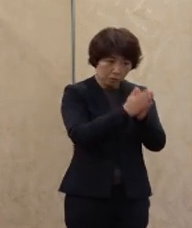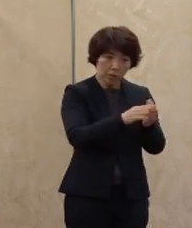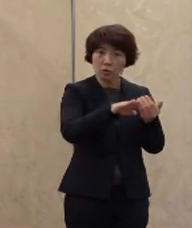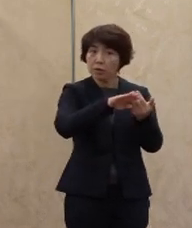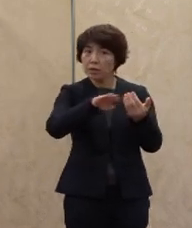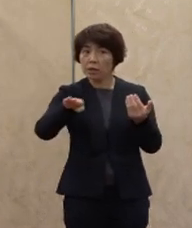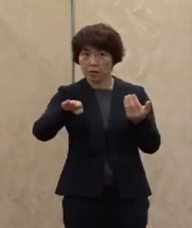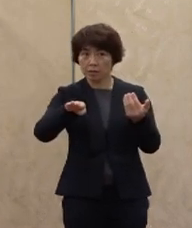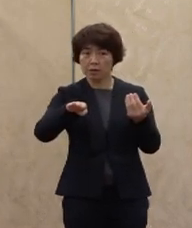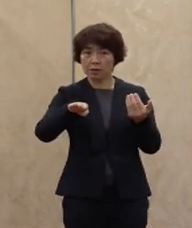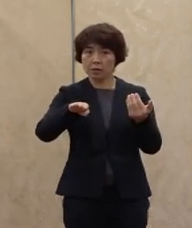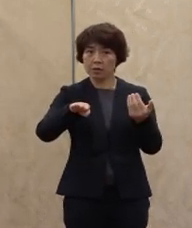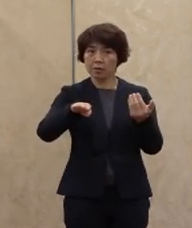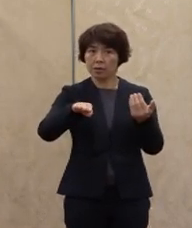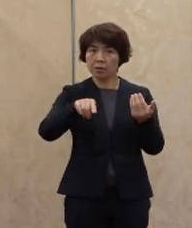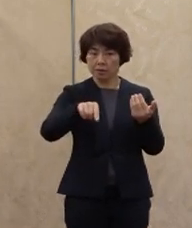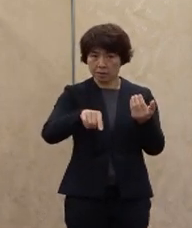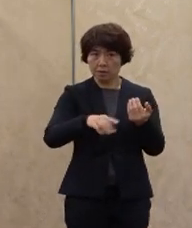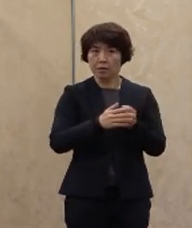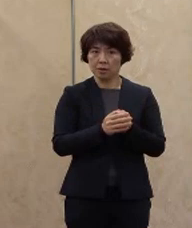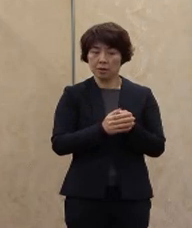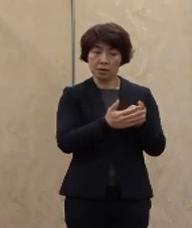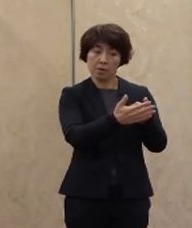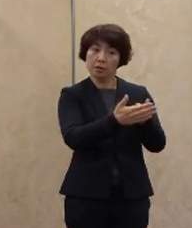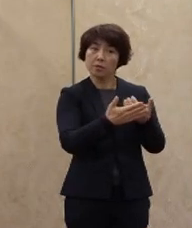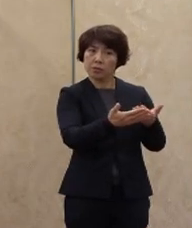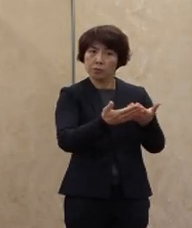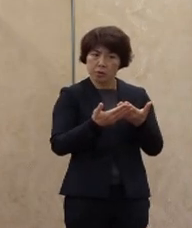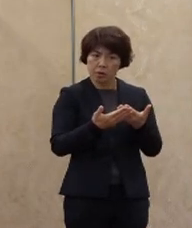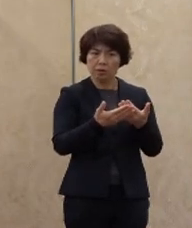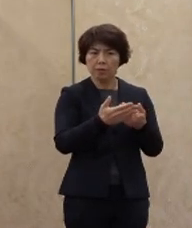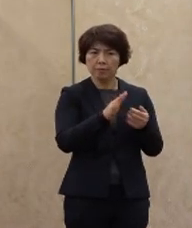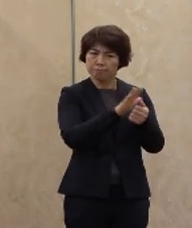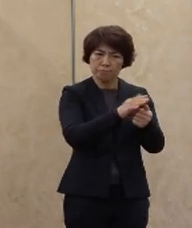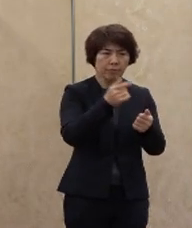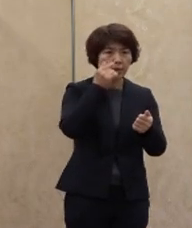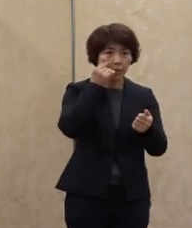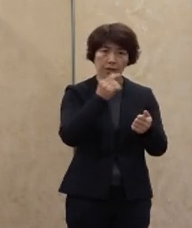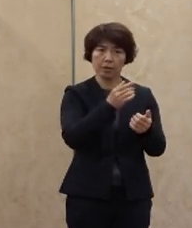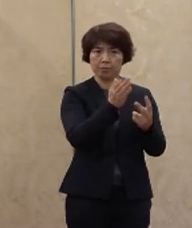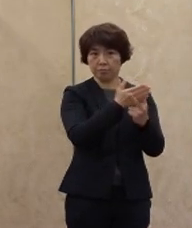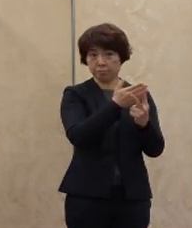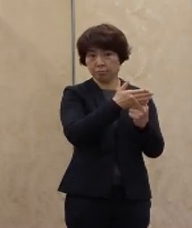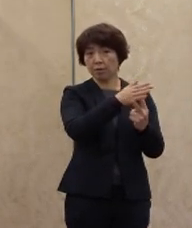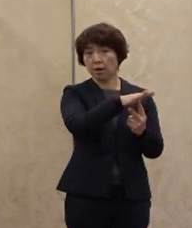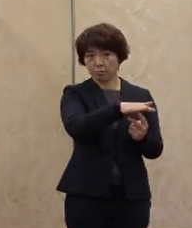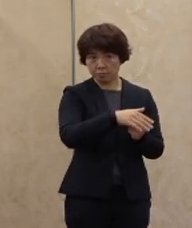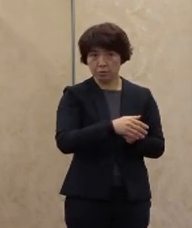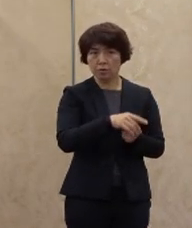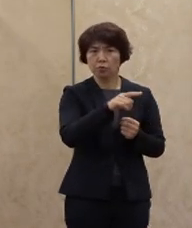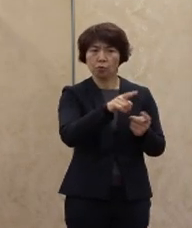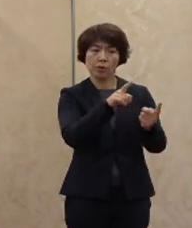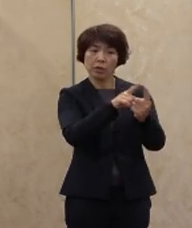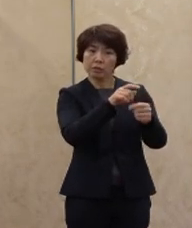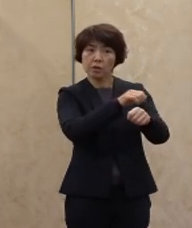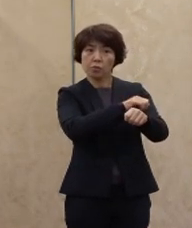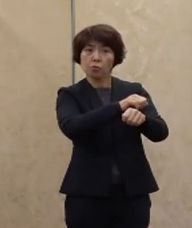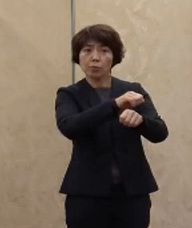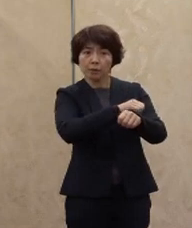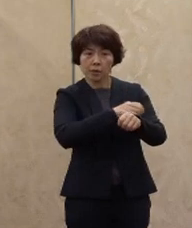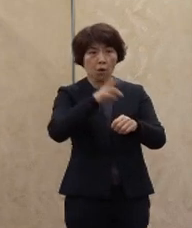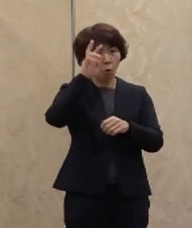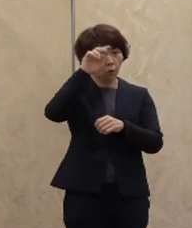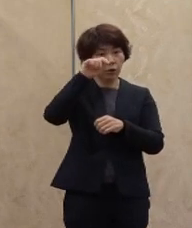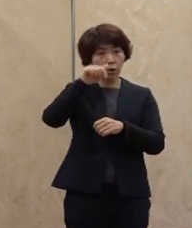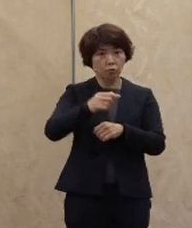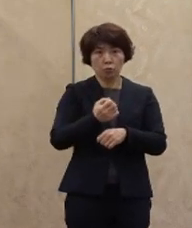上のお願いをするところ、これはもう応じていただけるところ、応じられないところがあると思いますが、そこに対してなんかこう特別な大阪